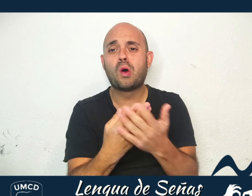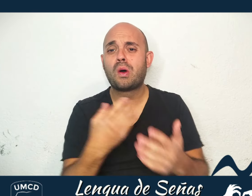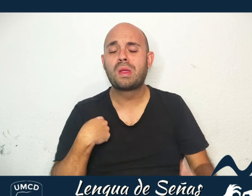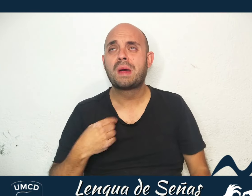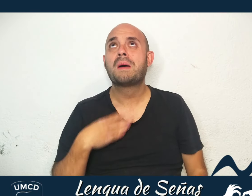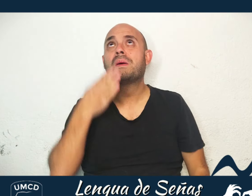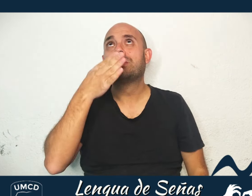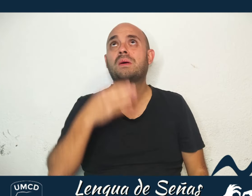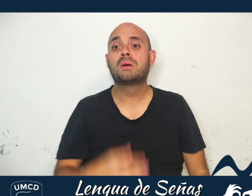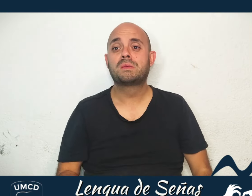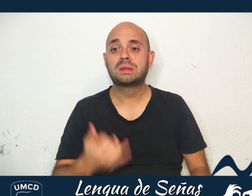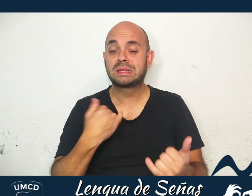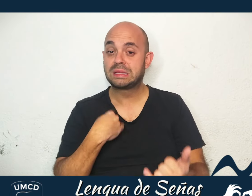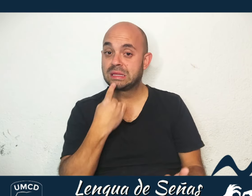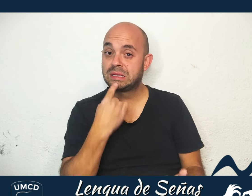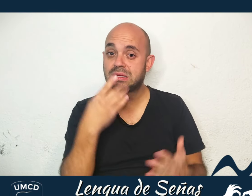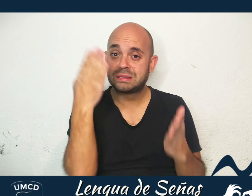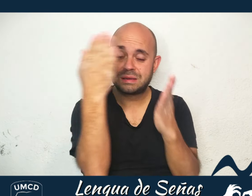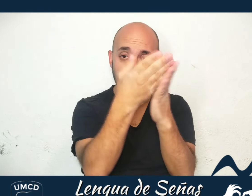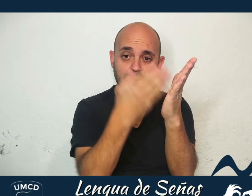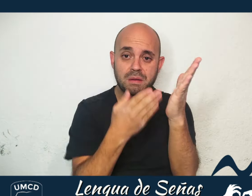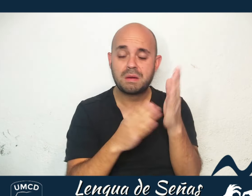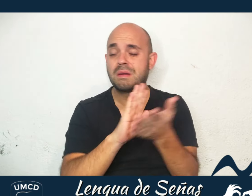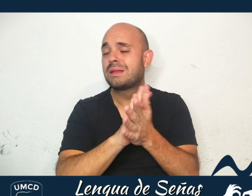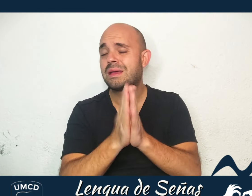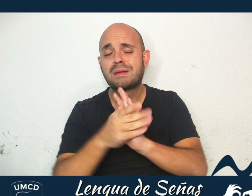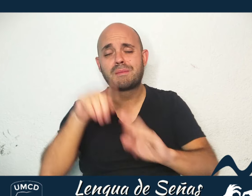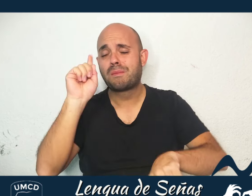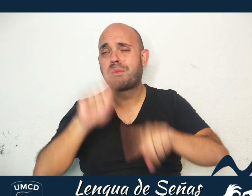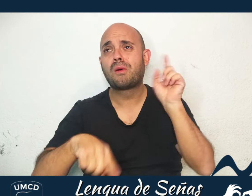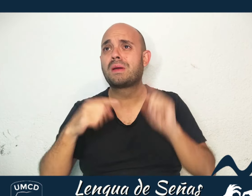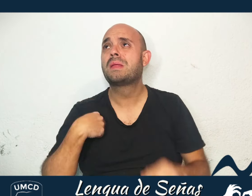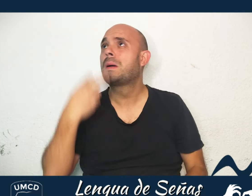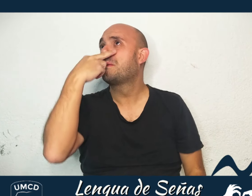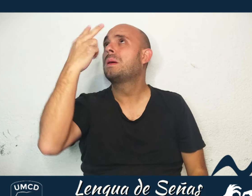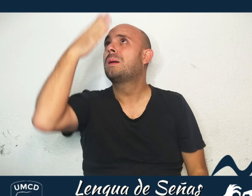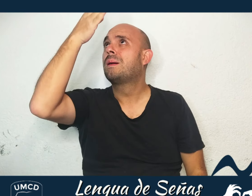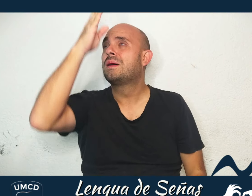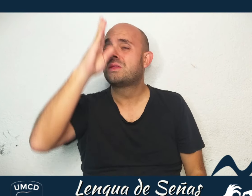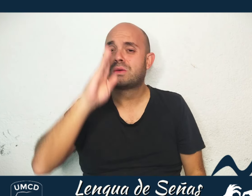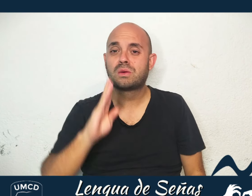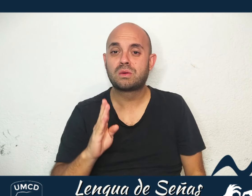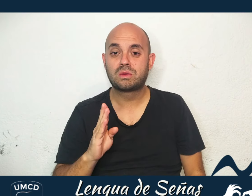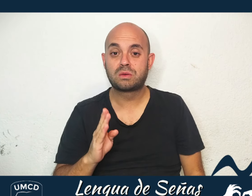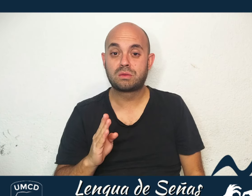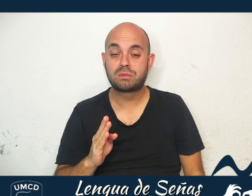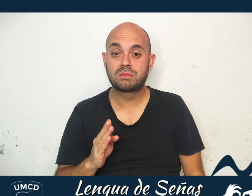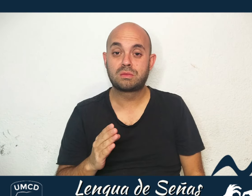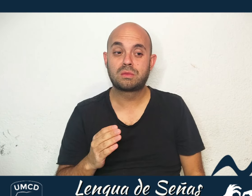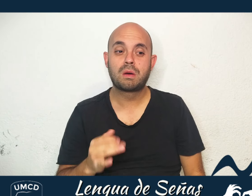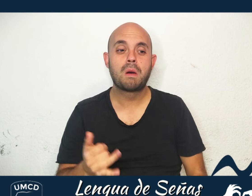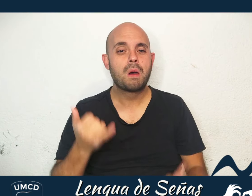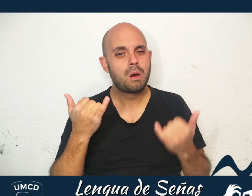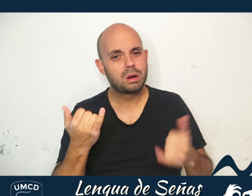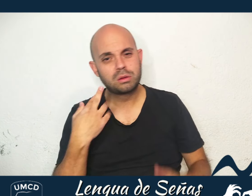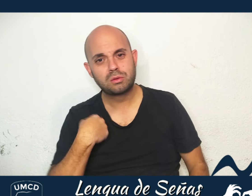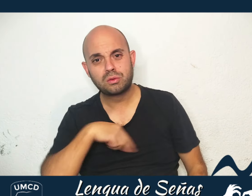gloria. Recordemos que la Biblia también nos dice de que nadie puede ver a Dios y vivir. Así es de